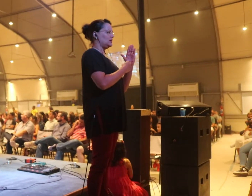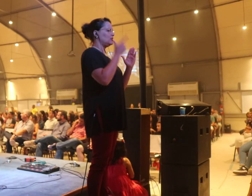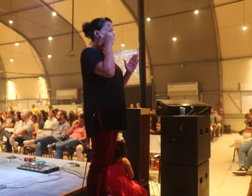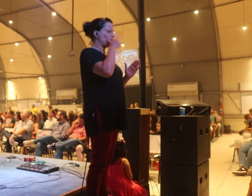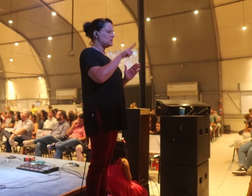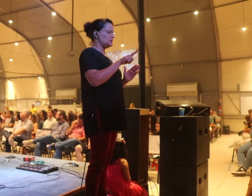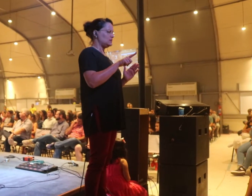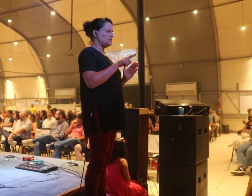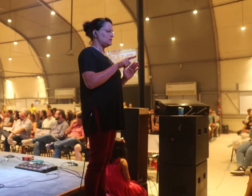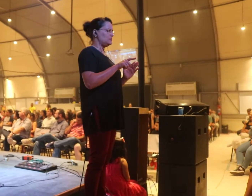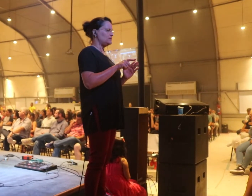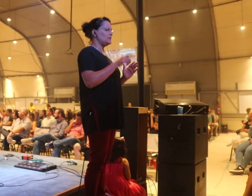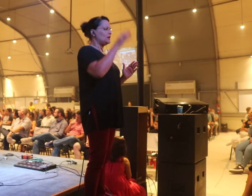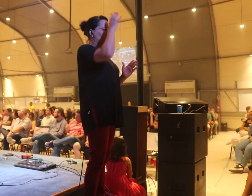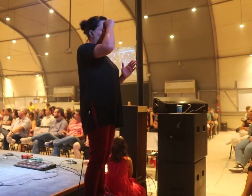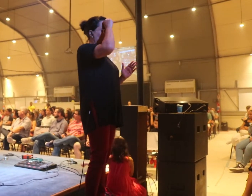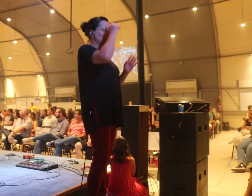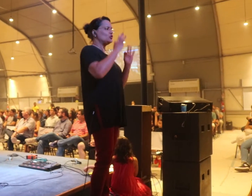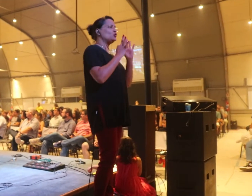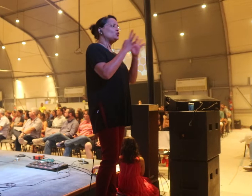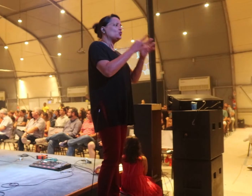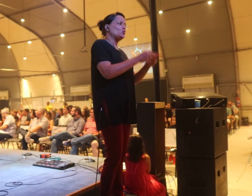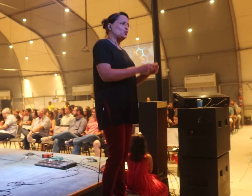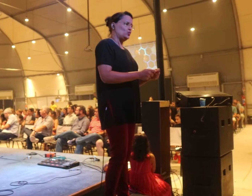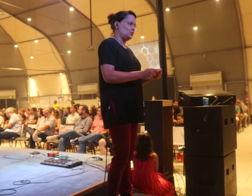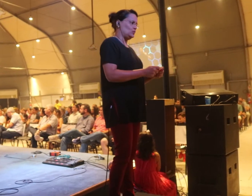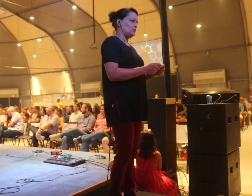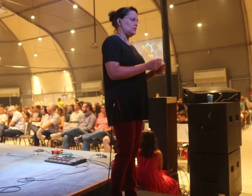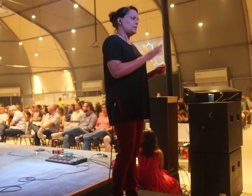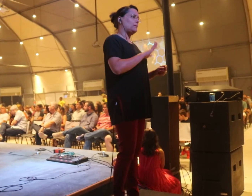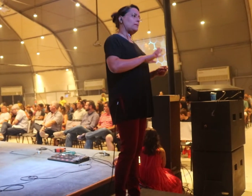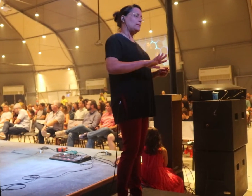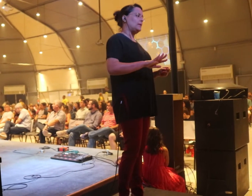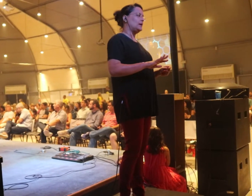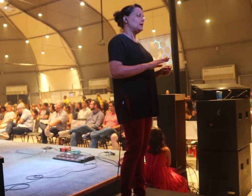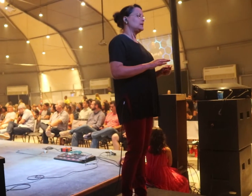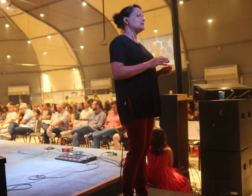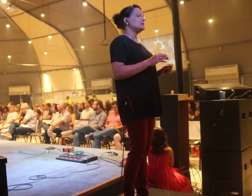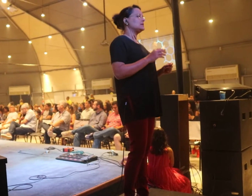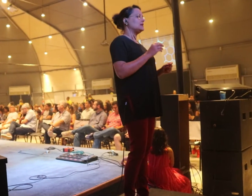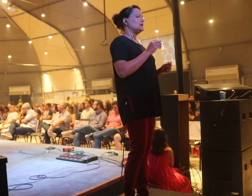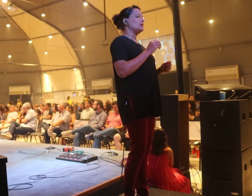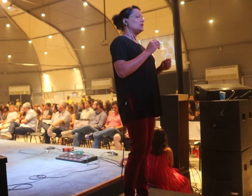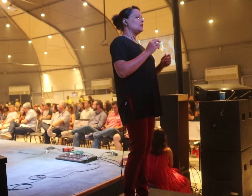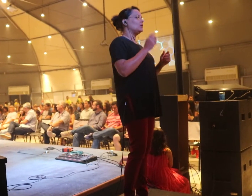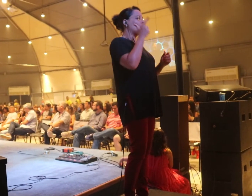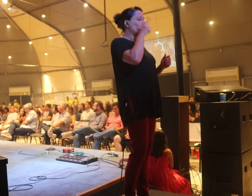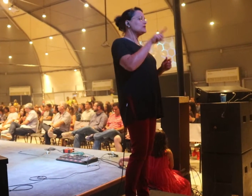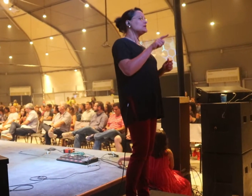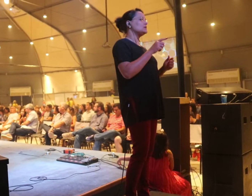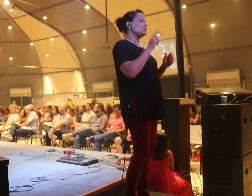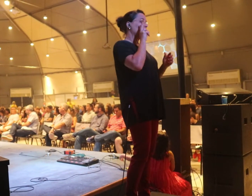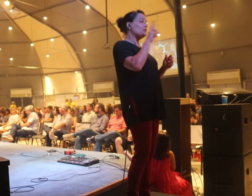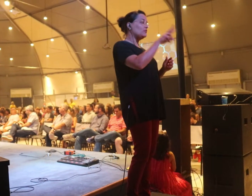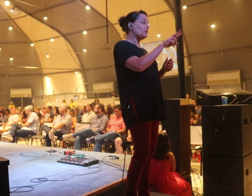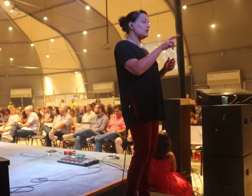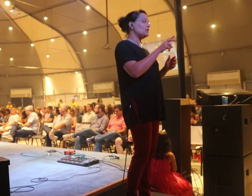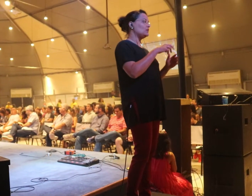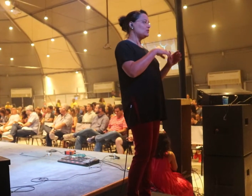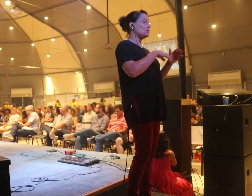assistir. Óbvio que eu não aprendi tudo, 100% e tal, sempre tem uma coisinha ou outra assim, mas dá para assistir um jogo do início ao fim, entendendo o que